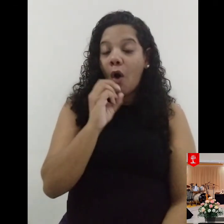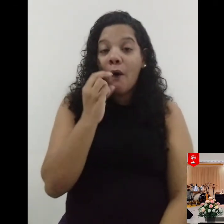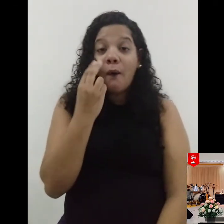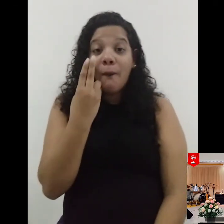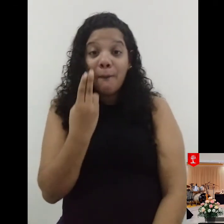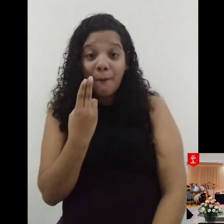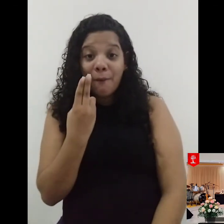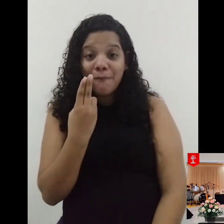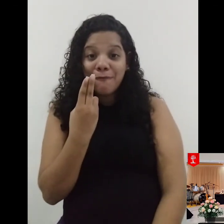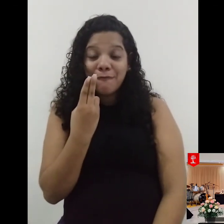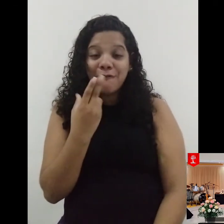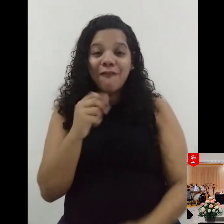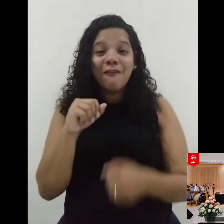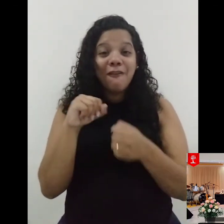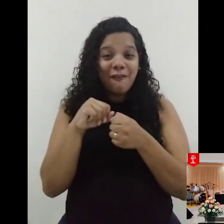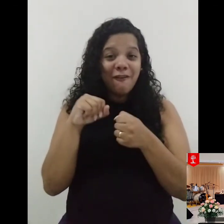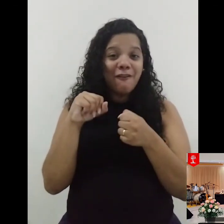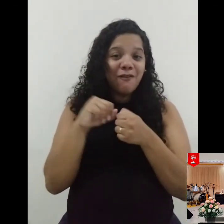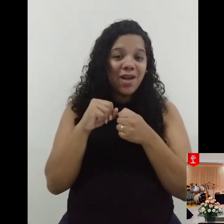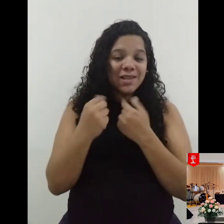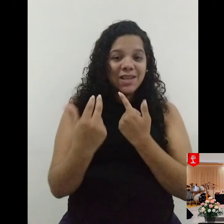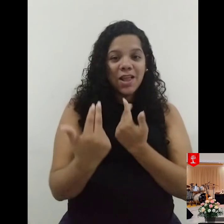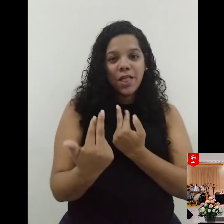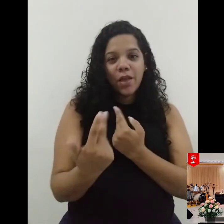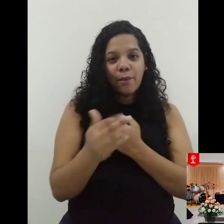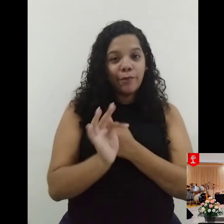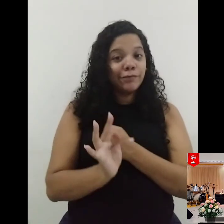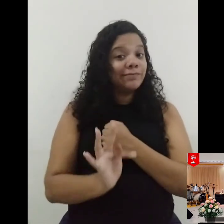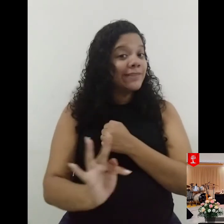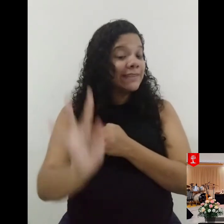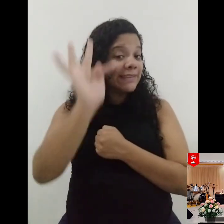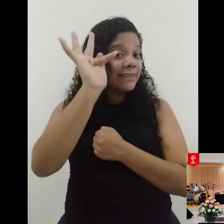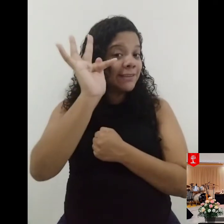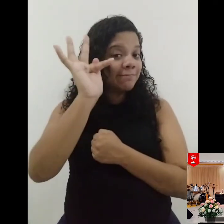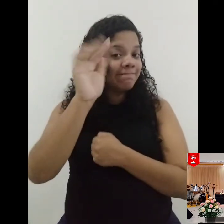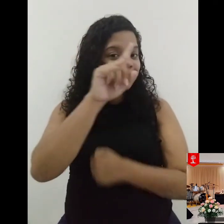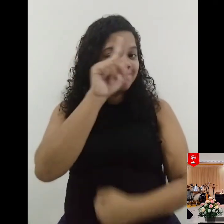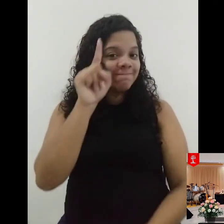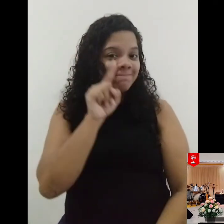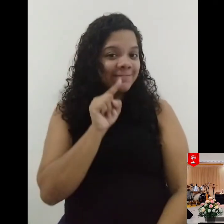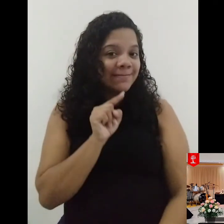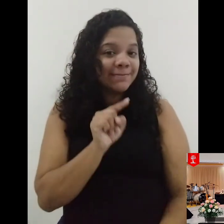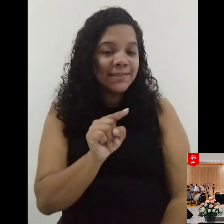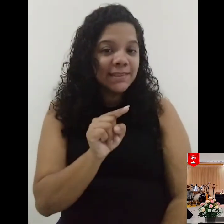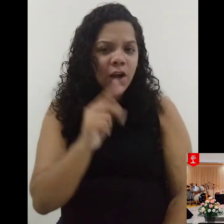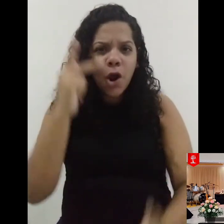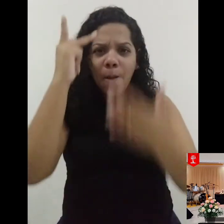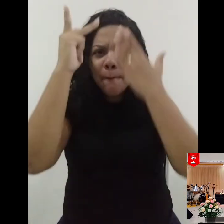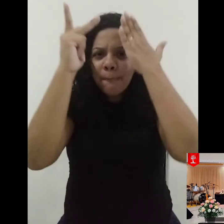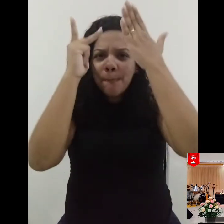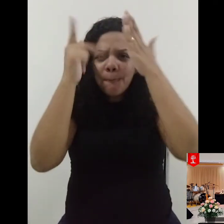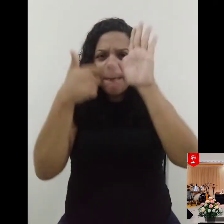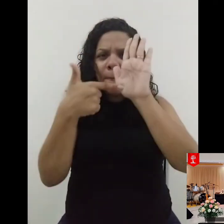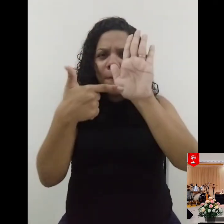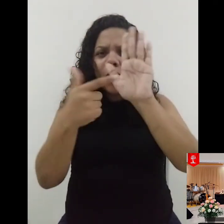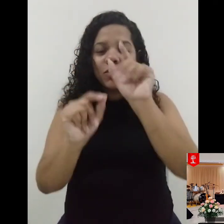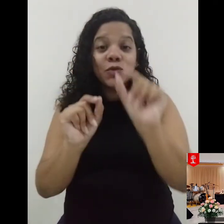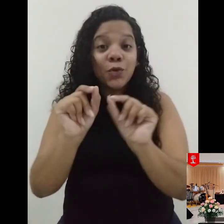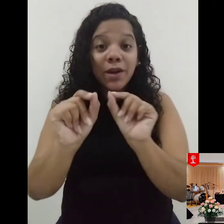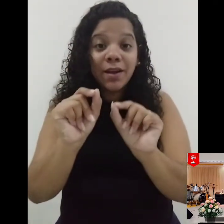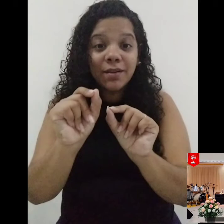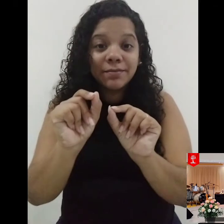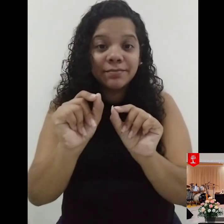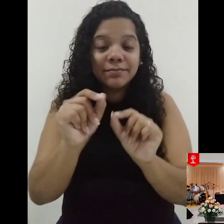do publicano, como que a distância nem ousava olhar para o céu e batia no peito e dizia: Senhor,